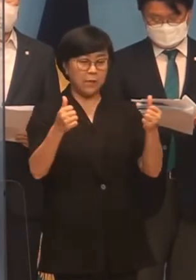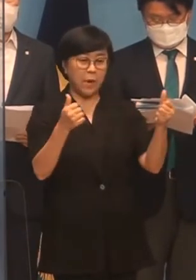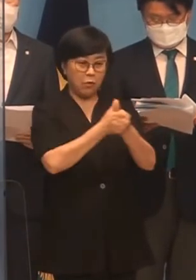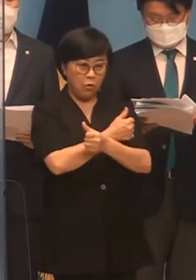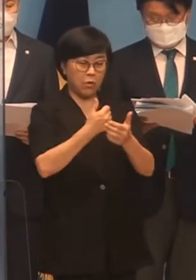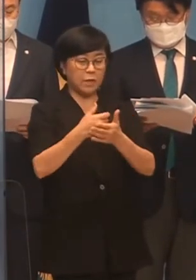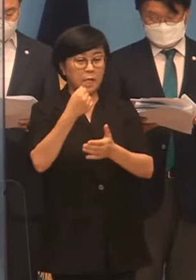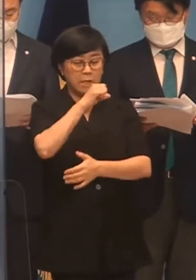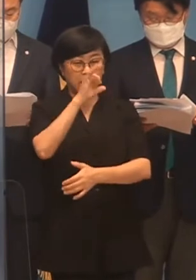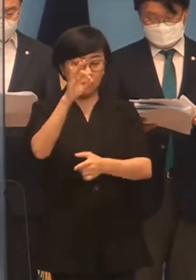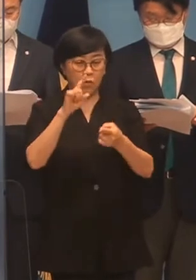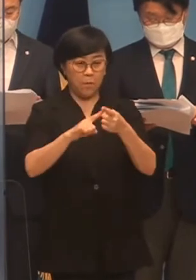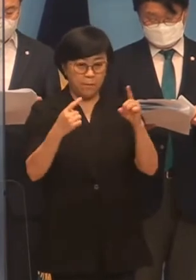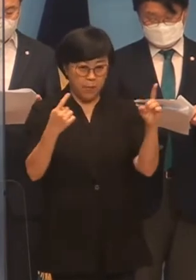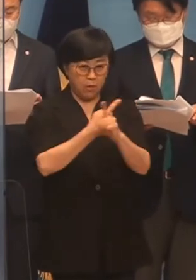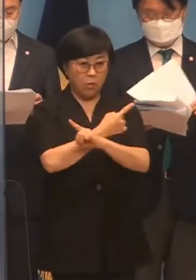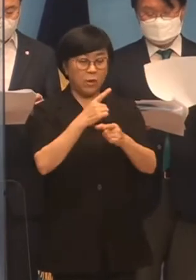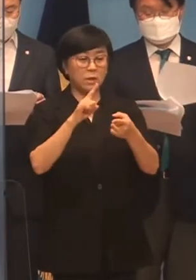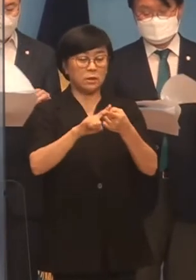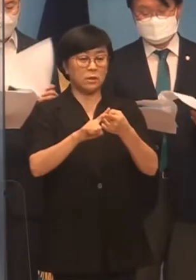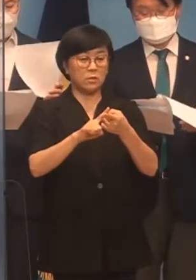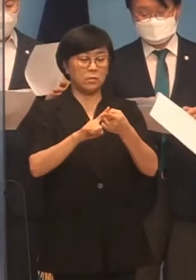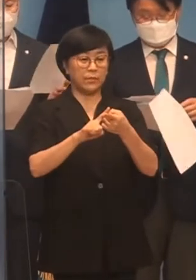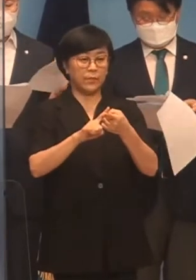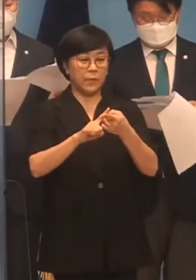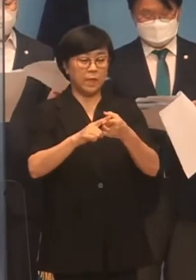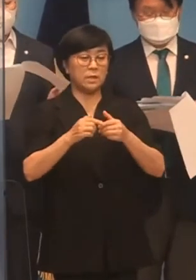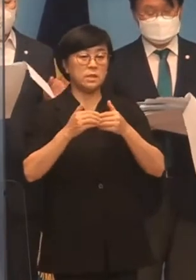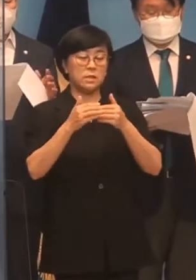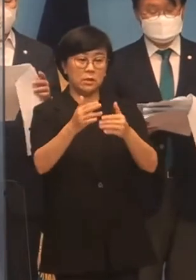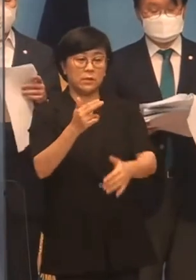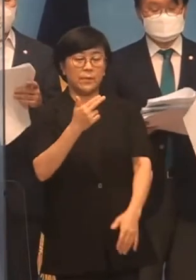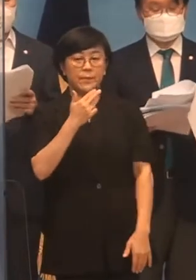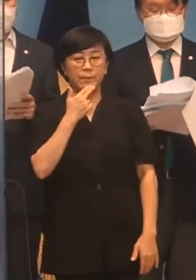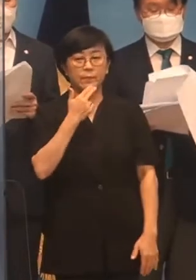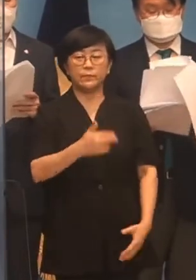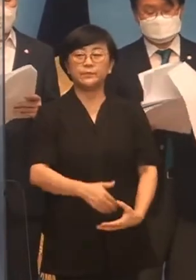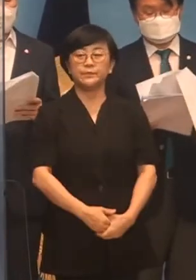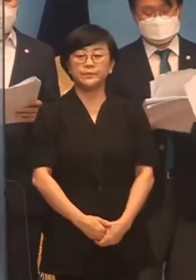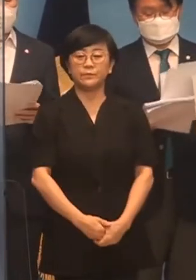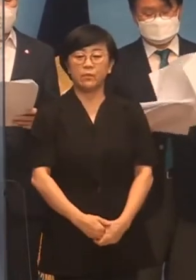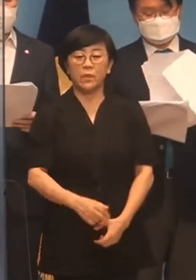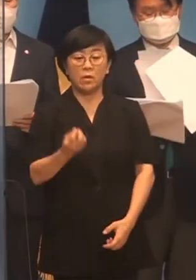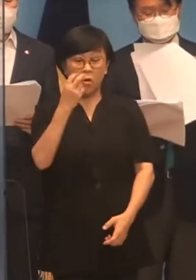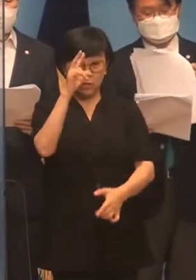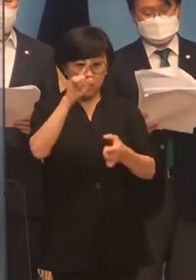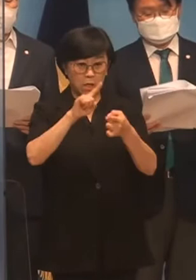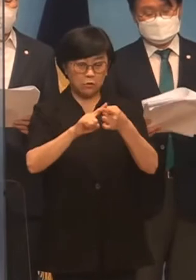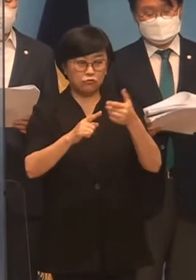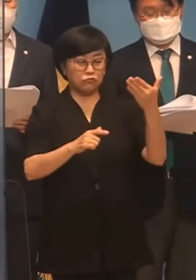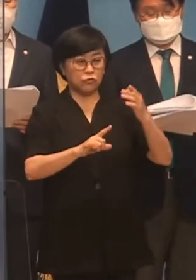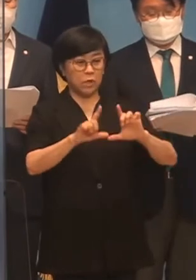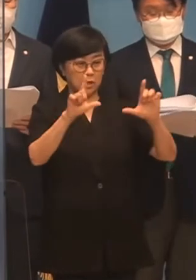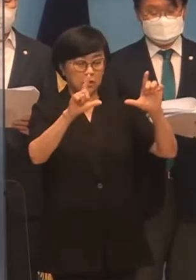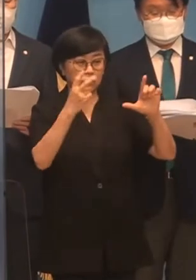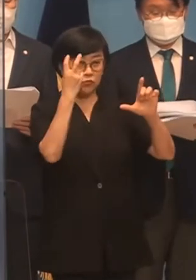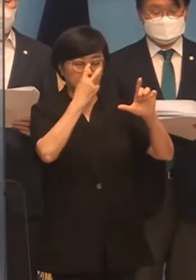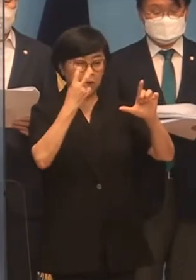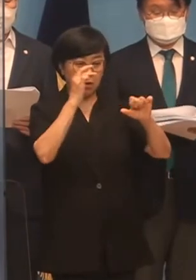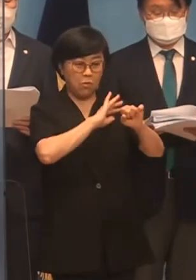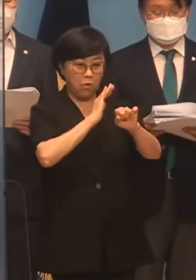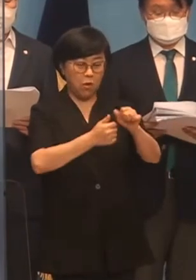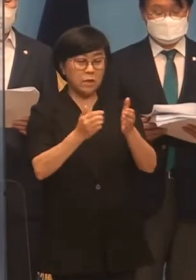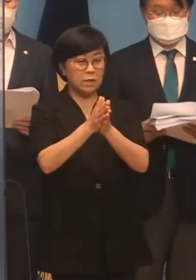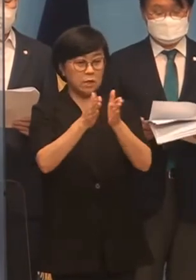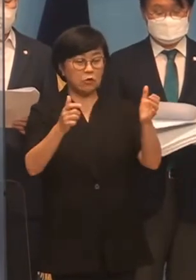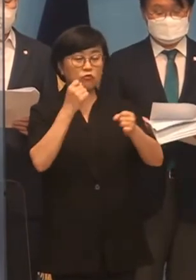예산 조정 등 비법적 과제도 어느 것 하나 진행된 것이 없습니다. 검찰은 지난 9일 수사권 조정 시행